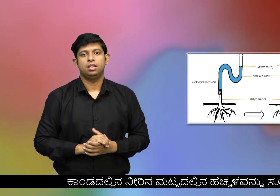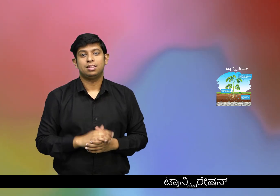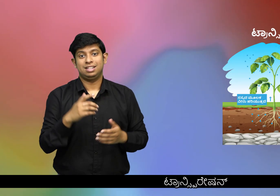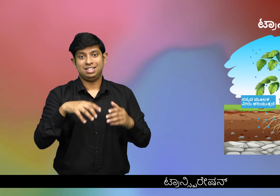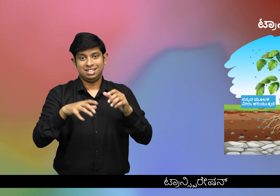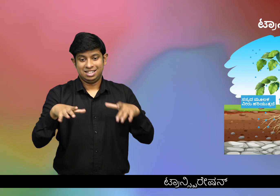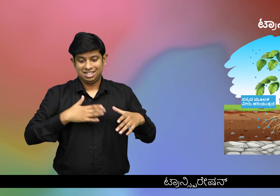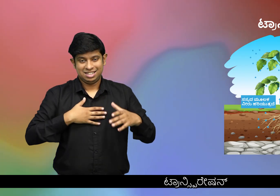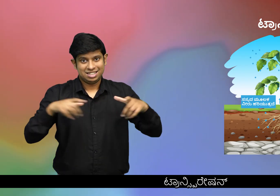ಟ್ರಾನ್ಸ್ಪಿರೇಷನ್